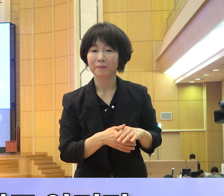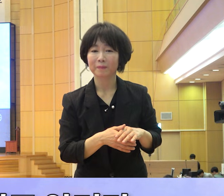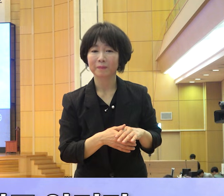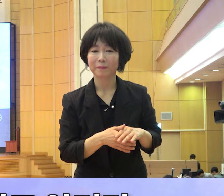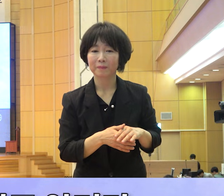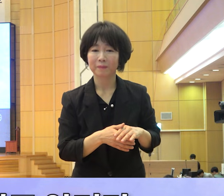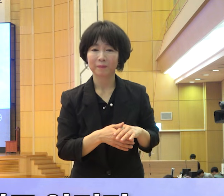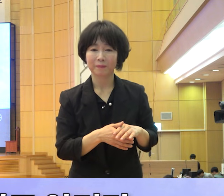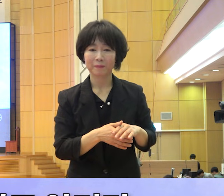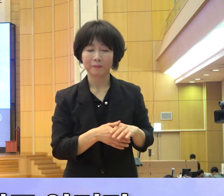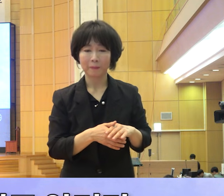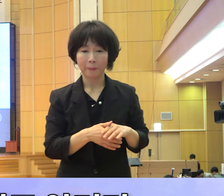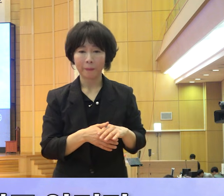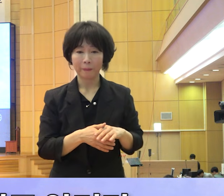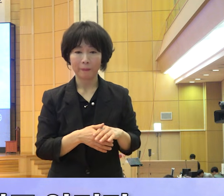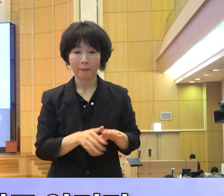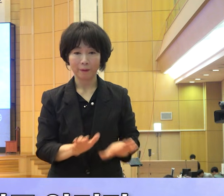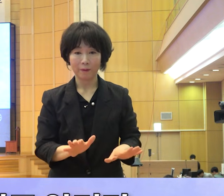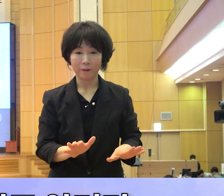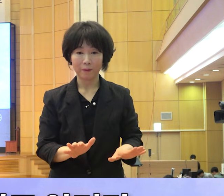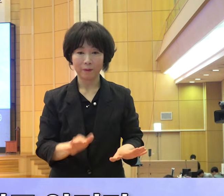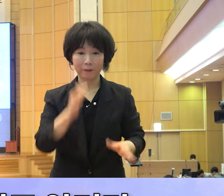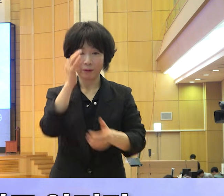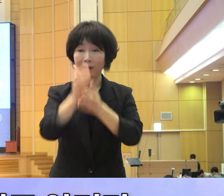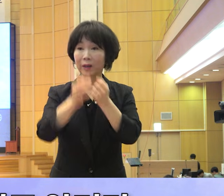아마 광고에서도